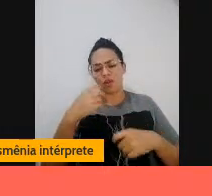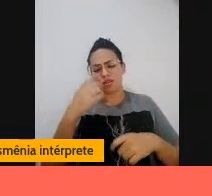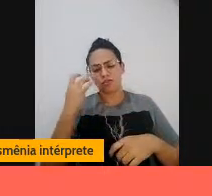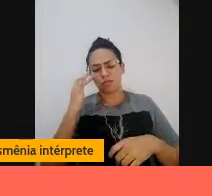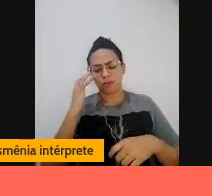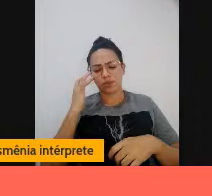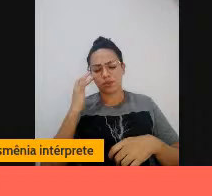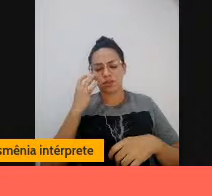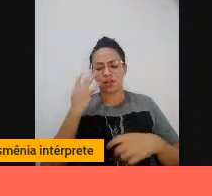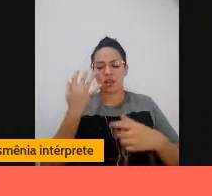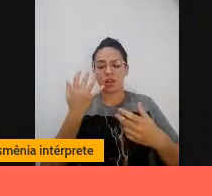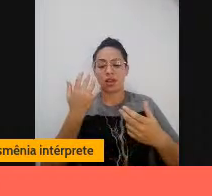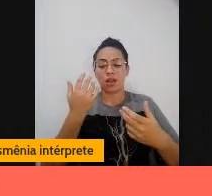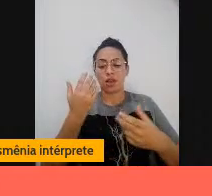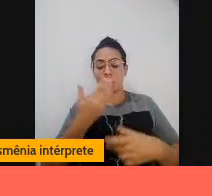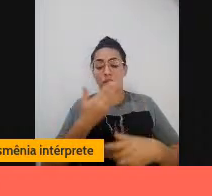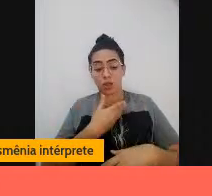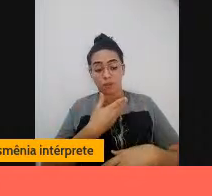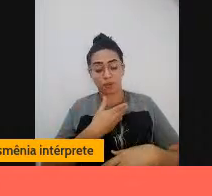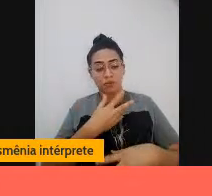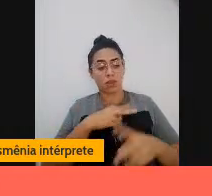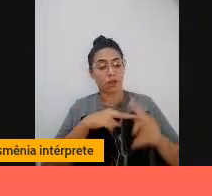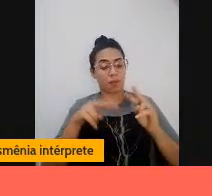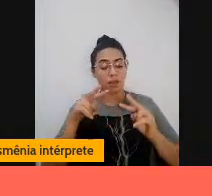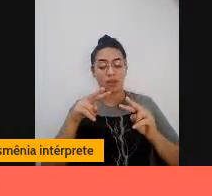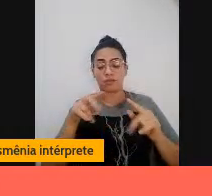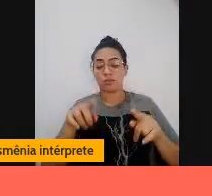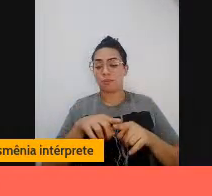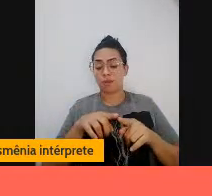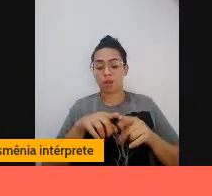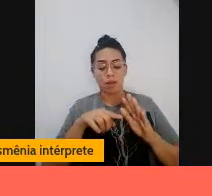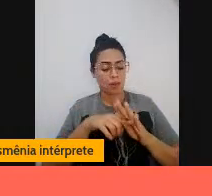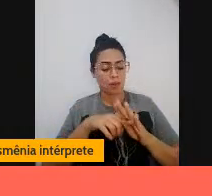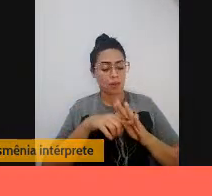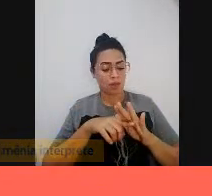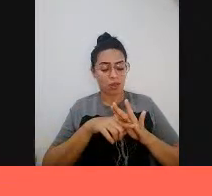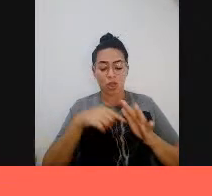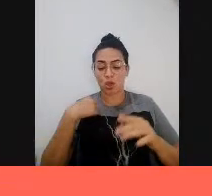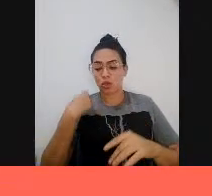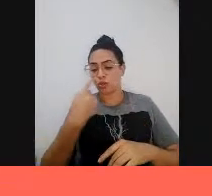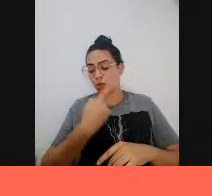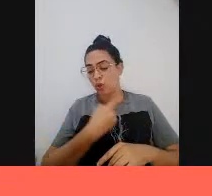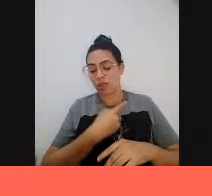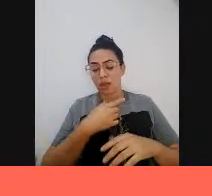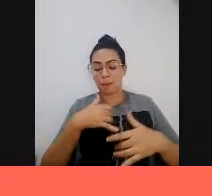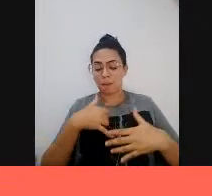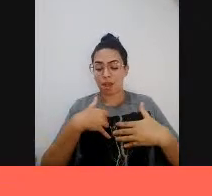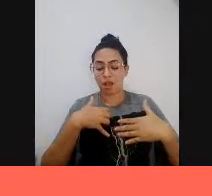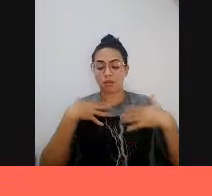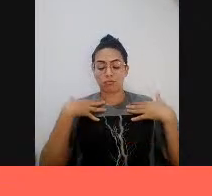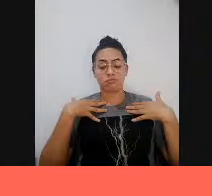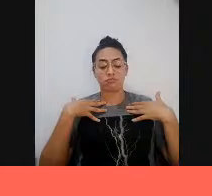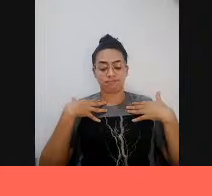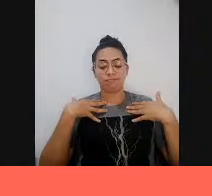nossos colegas, olhar para os nossos trabalhos, olhar para a gente ter orgulho de ser